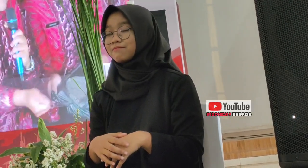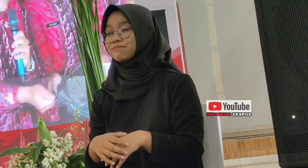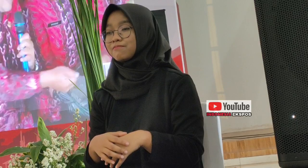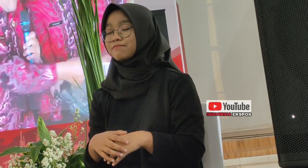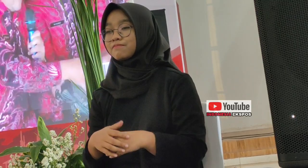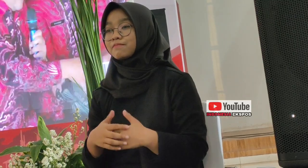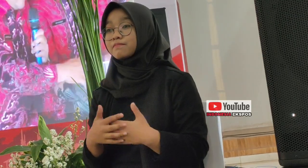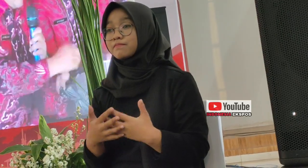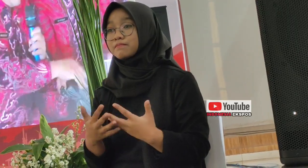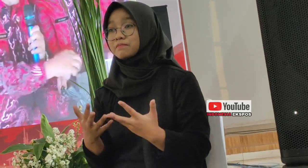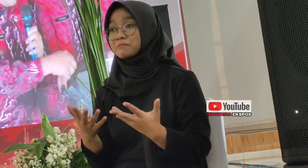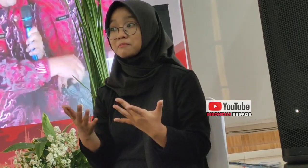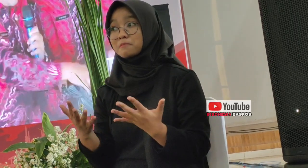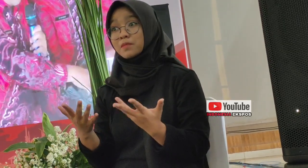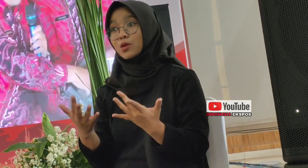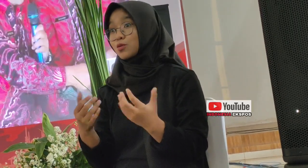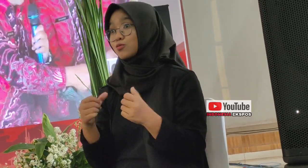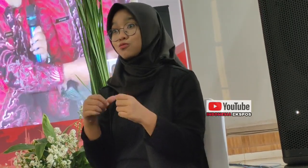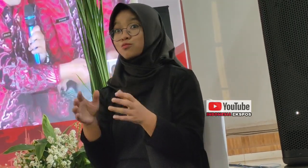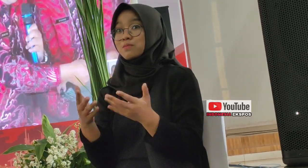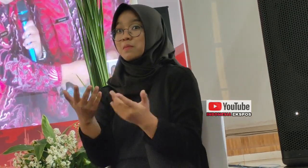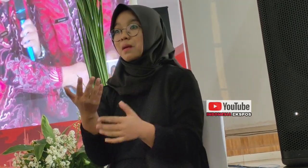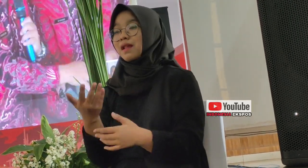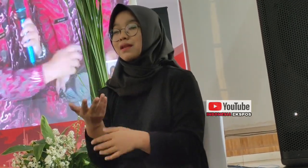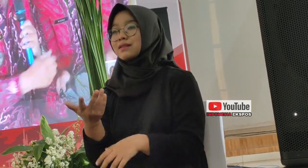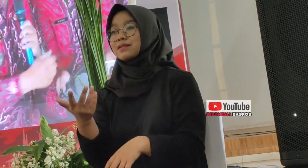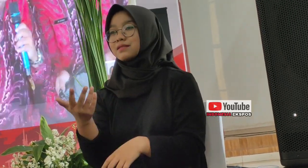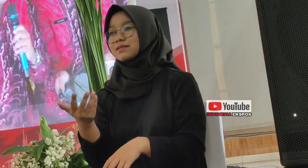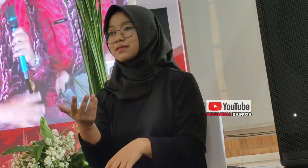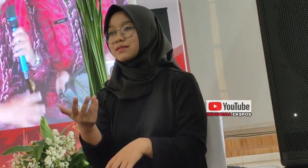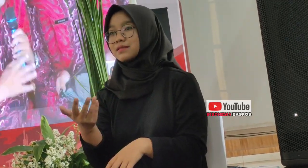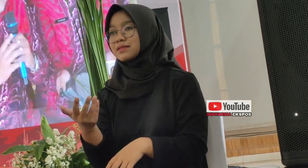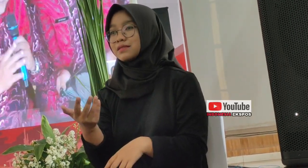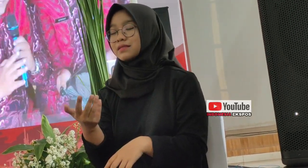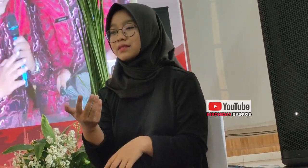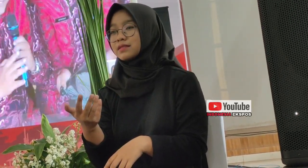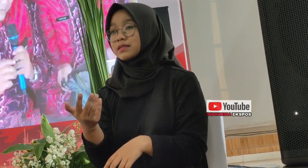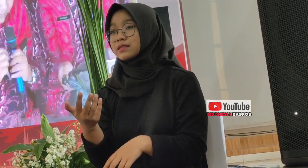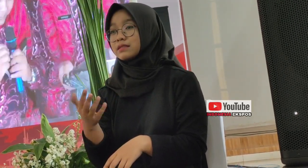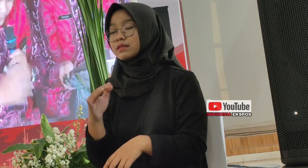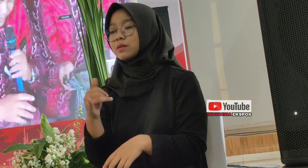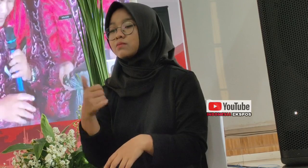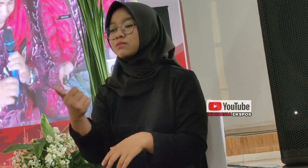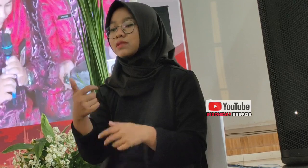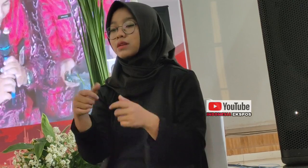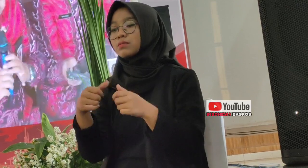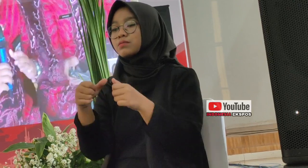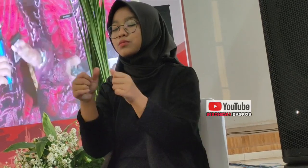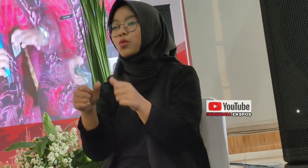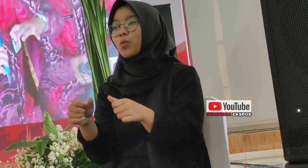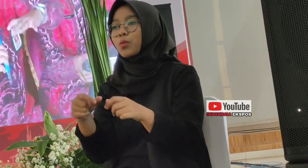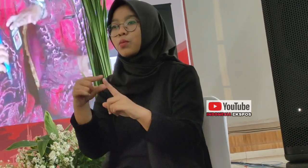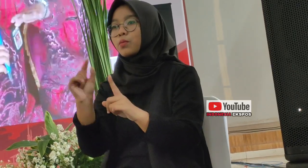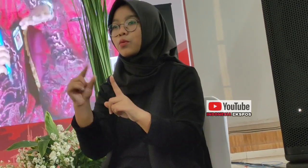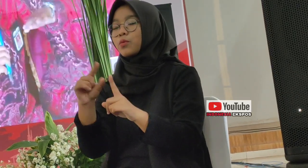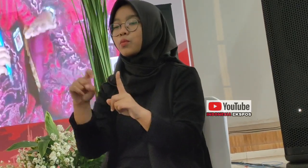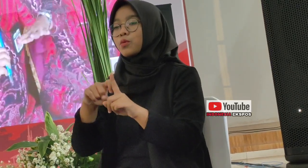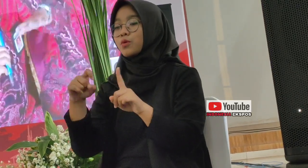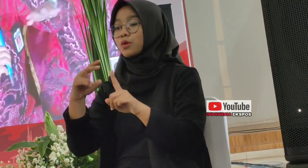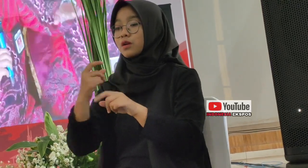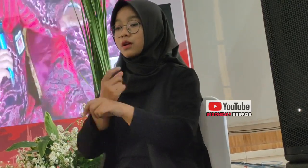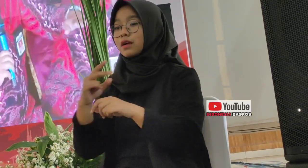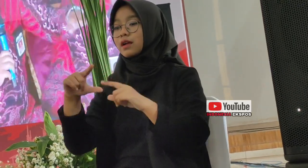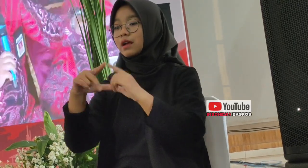Ini terus piye? Perlu pendamping dan mesinnya, Bapak, biar berbentuk pupuk granul sehingga nanti